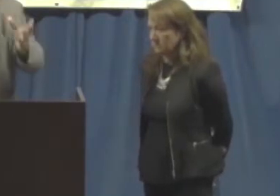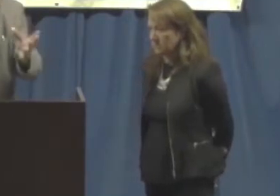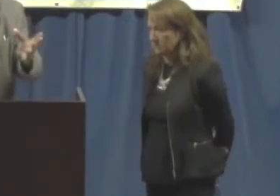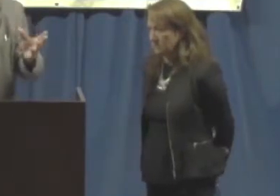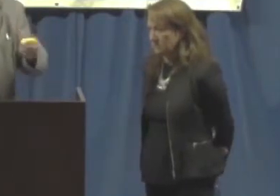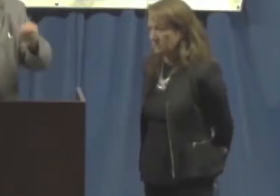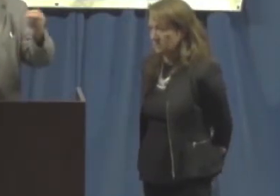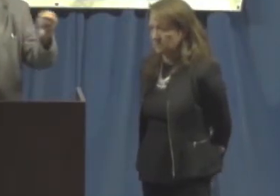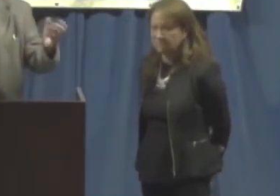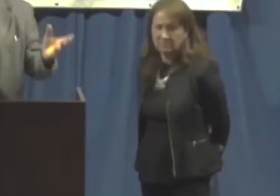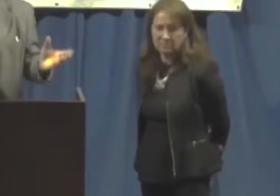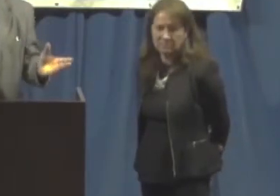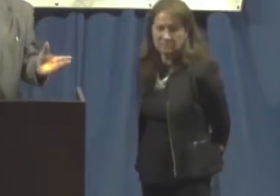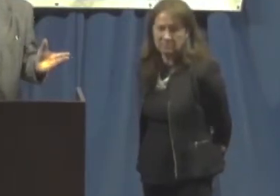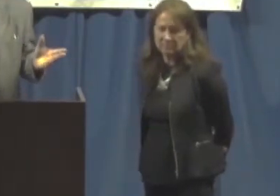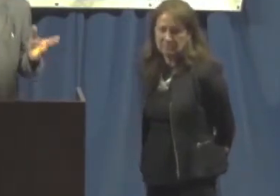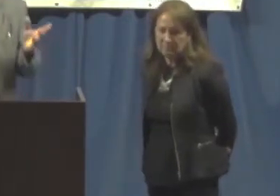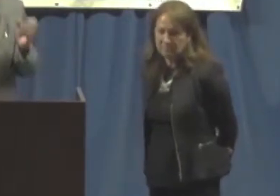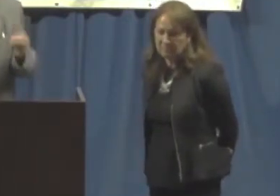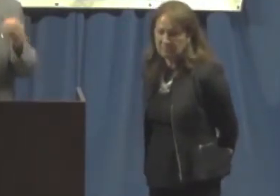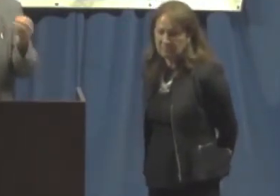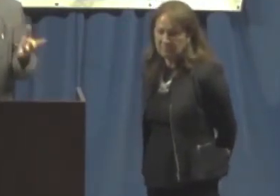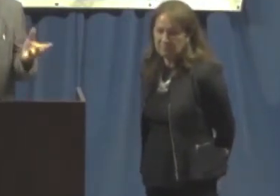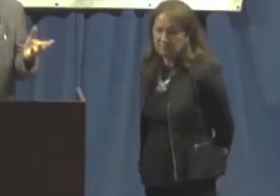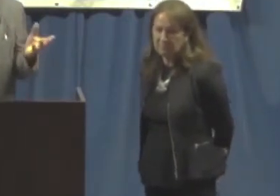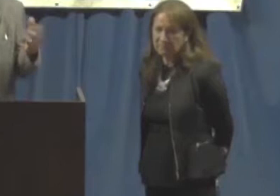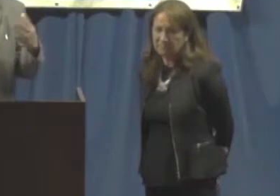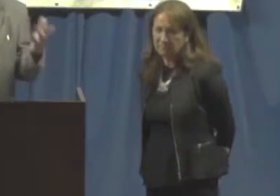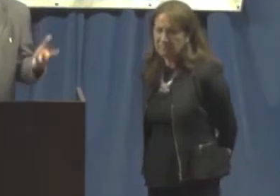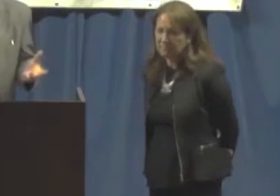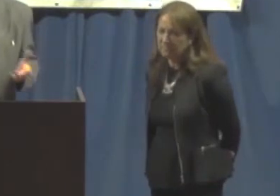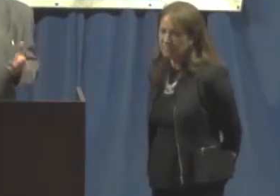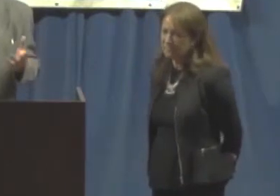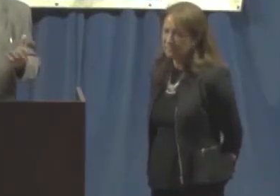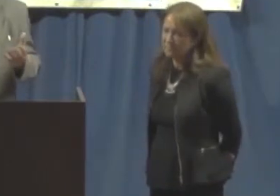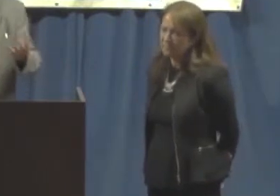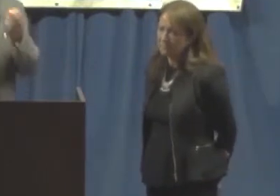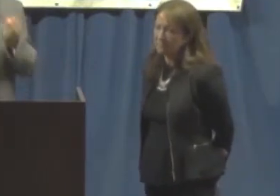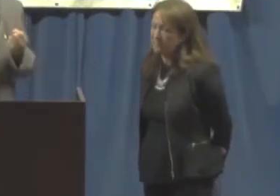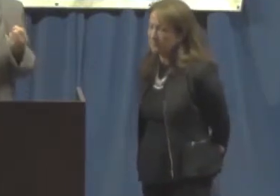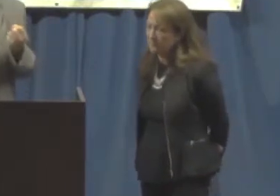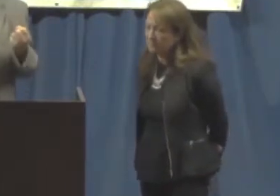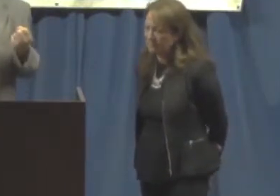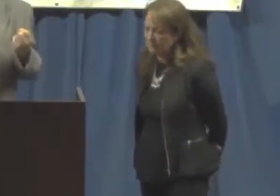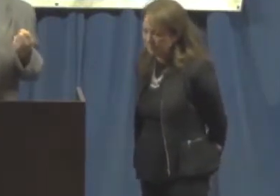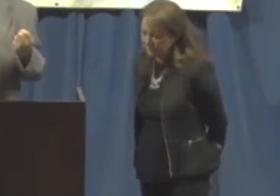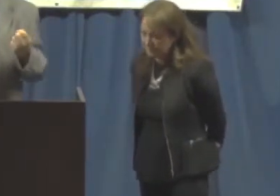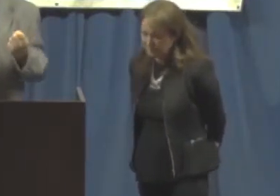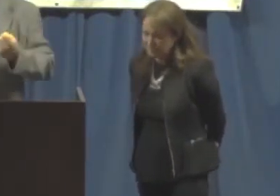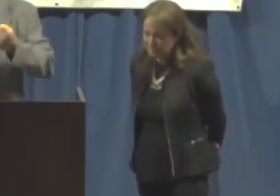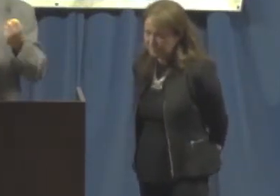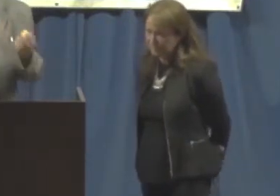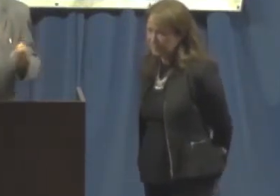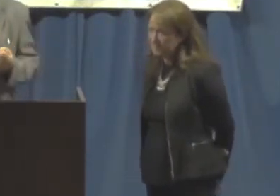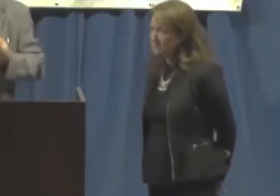se otorga el espectro por muy poco dinero y aquellos destinatarios del espectro son los que componen